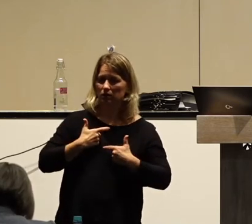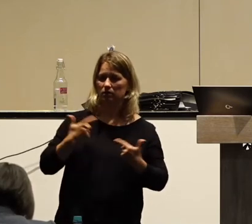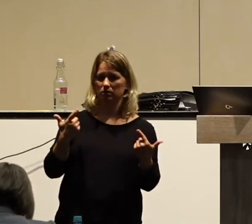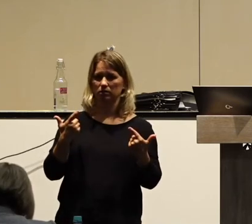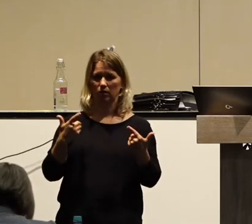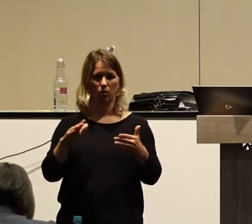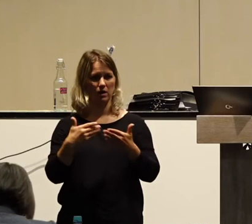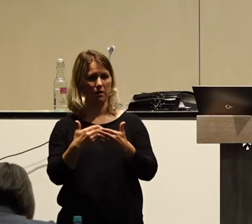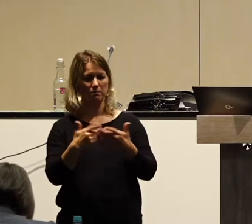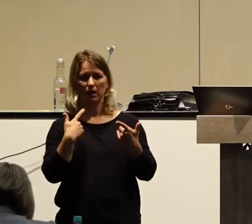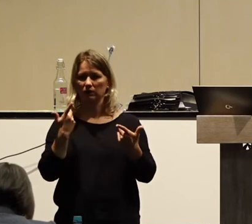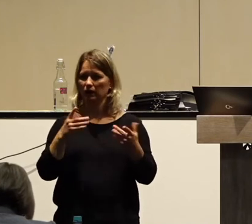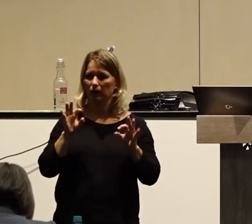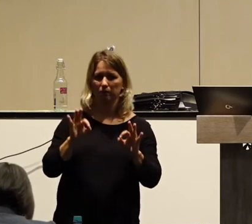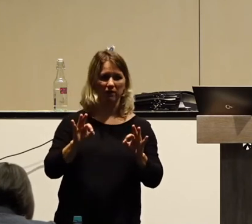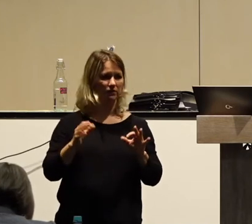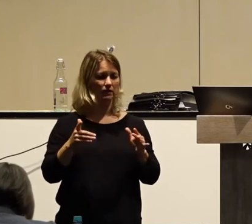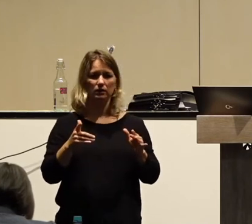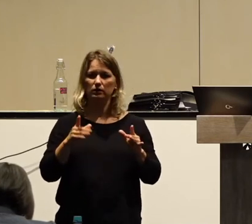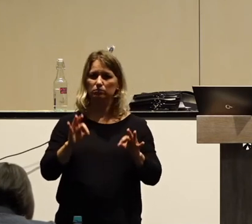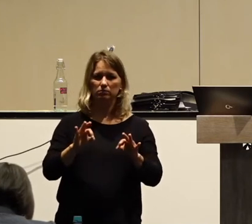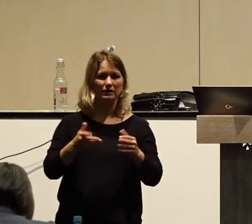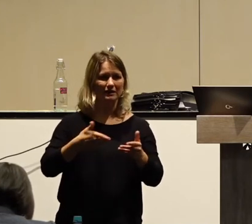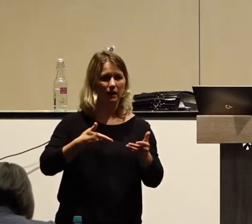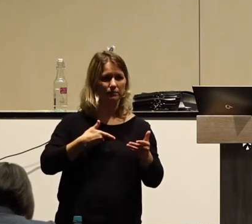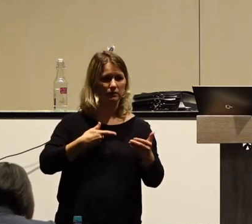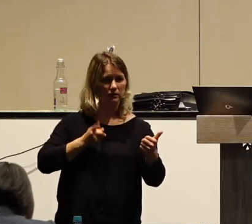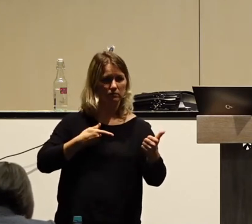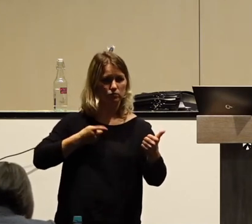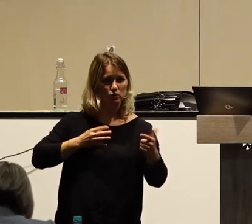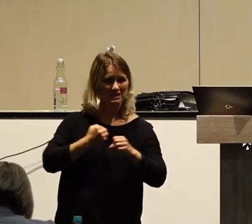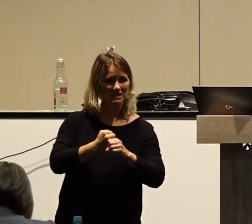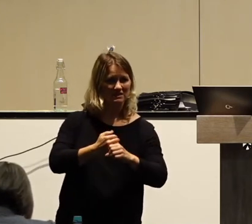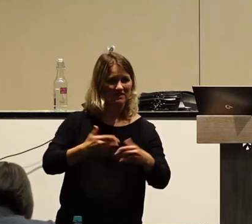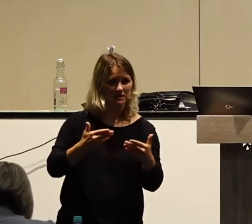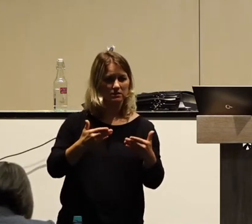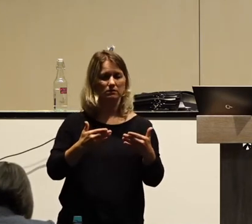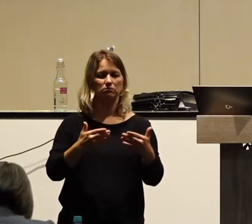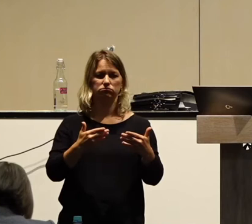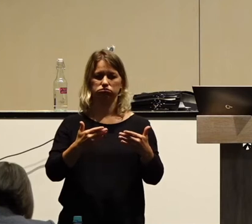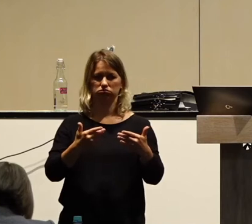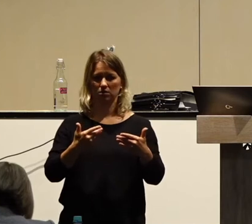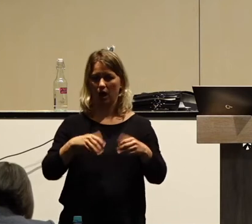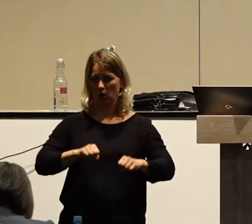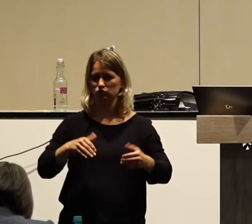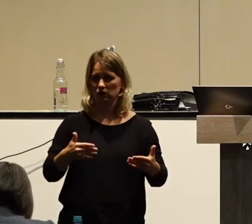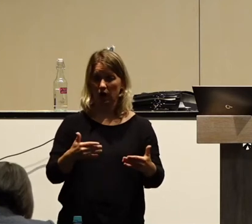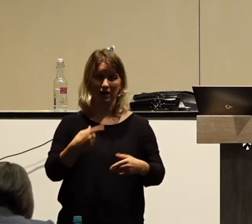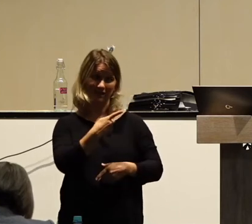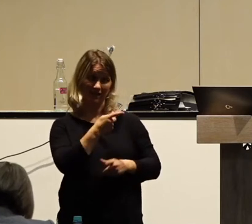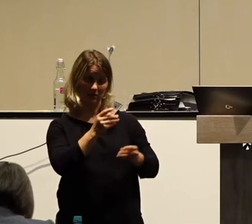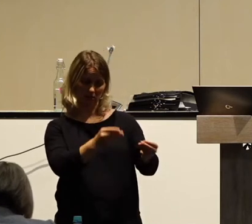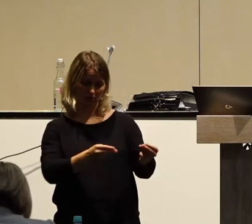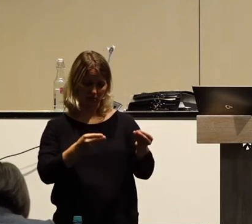Krisenmodus zu leben und nicht zu wissen, was eigentlich gerade passiert. Insofern habe ich mich sehr über den Antrag gefreut, weil ich ihn tatsächlich nicht so